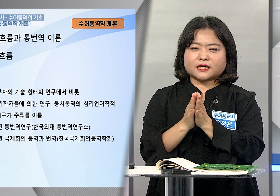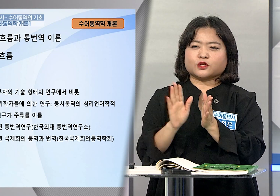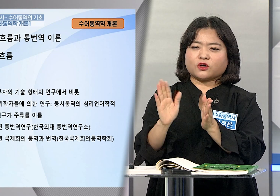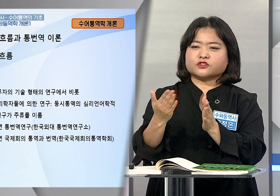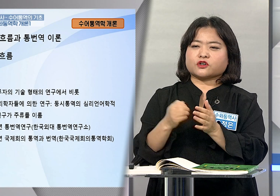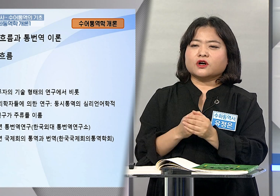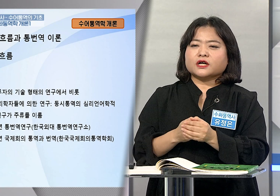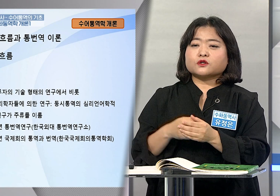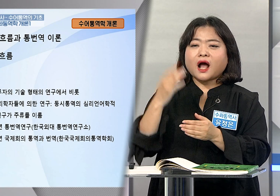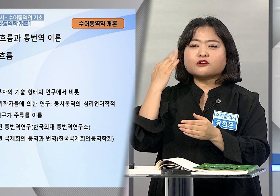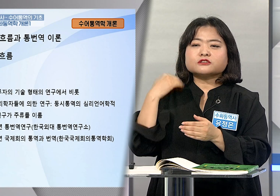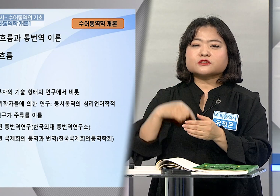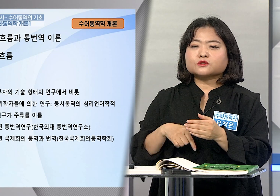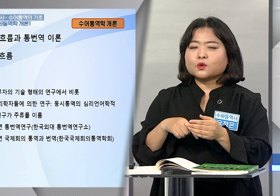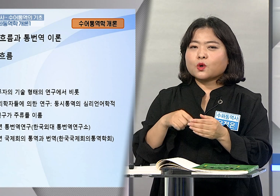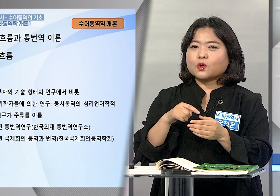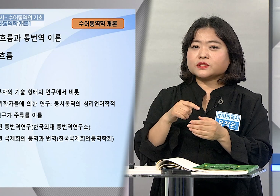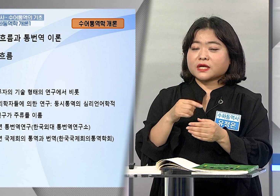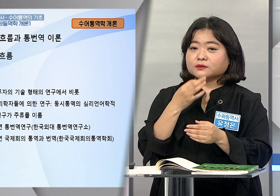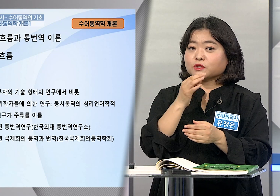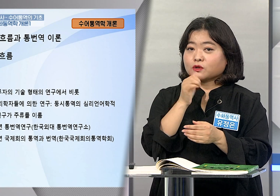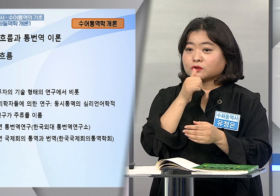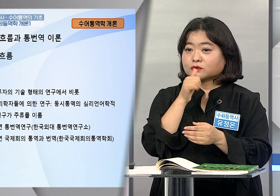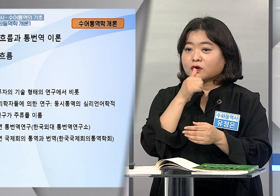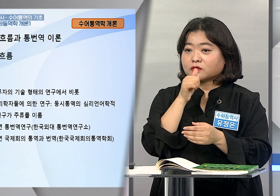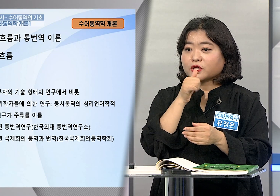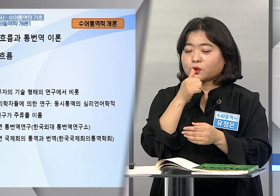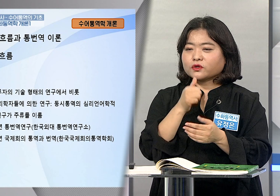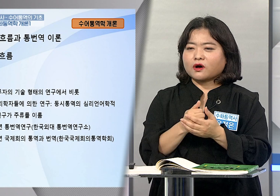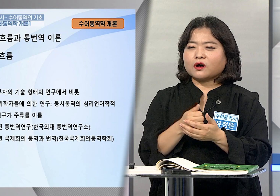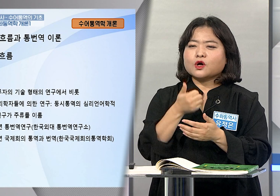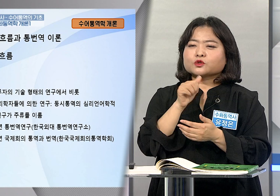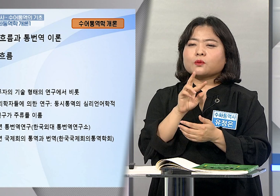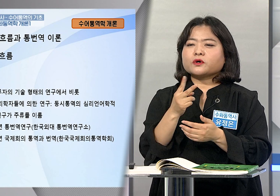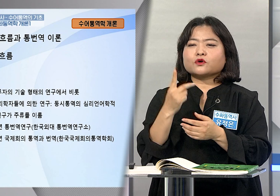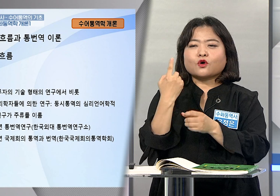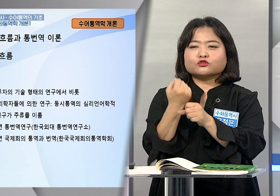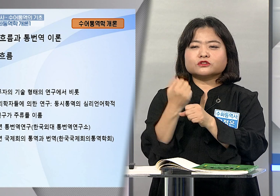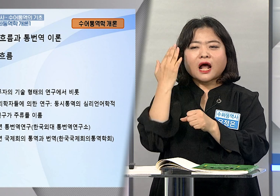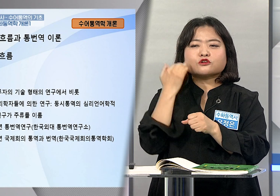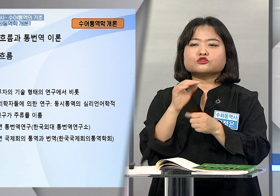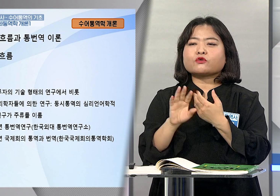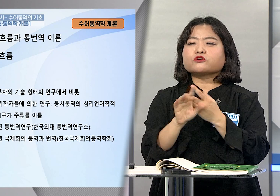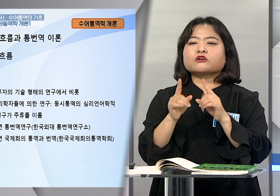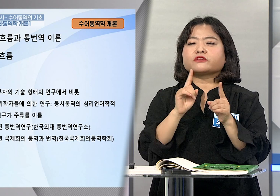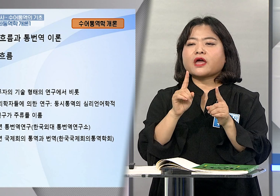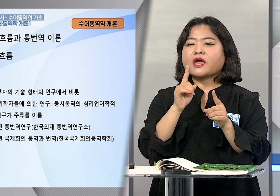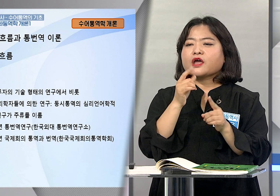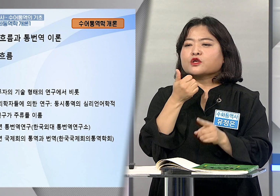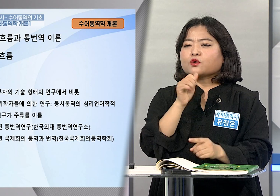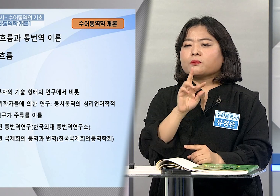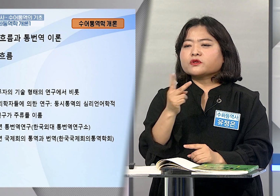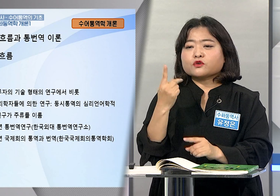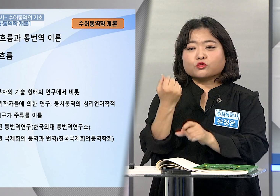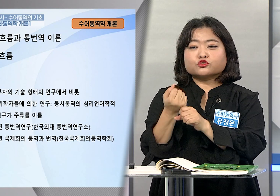연구들이 시작이 되었죠. 그리고 한국에서도 이제 음성 언어의 통역, 통번역 연구는